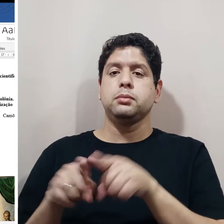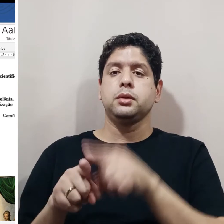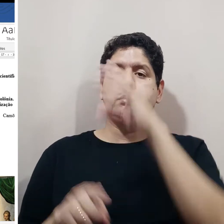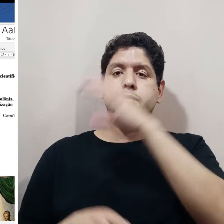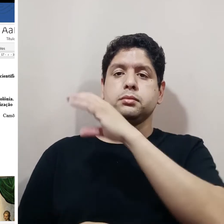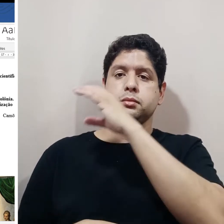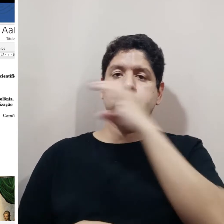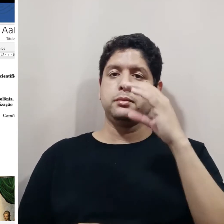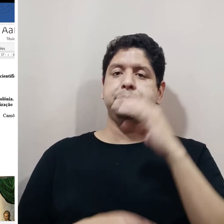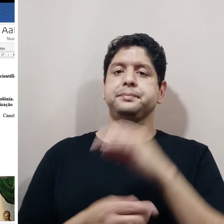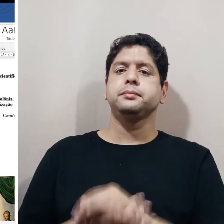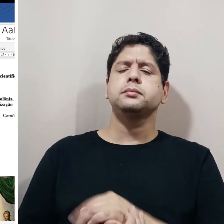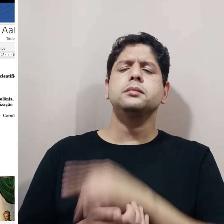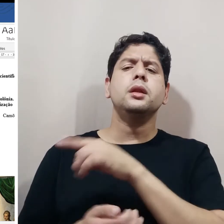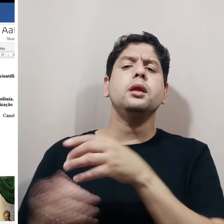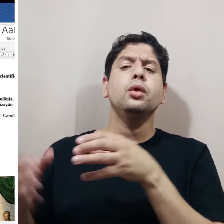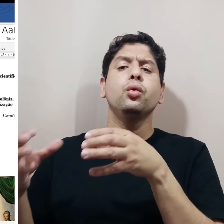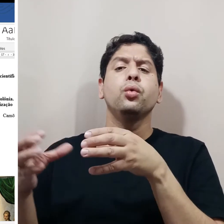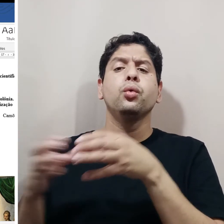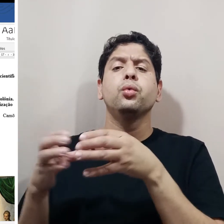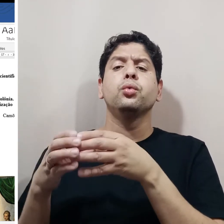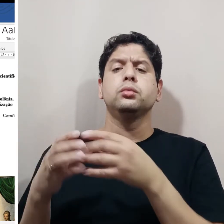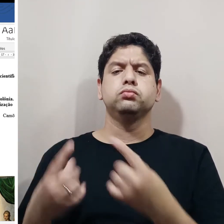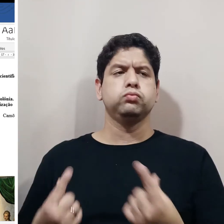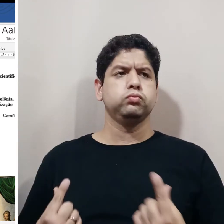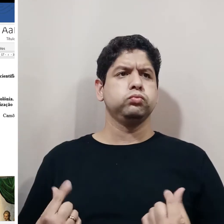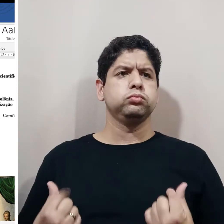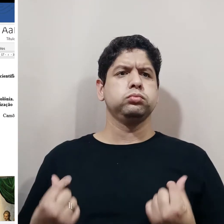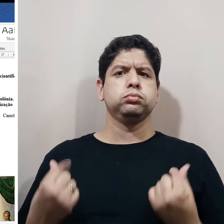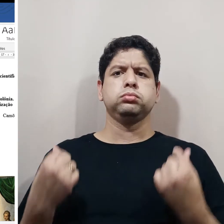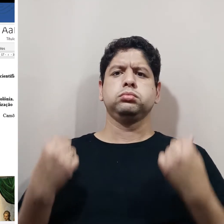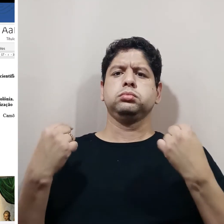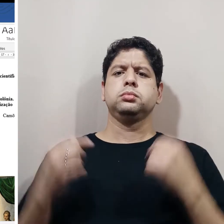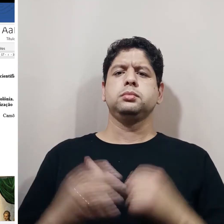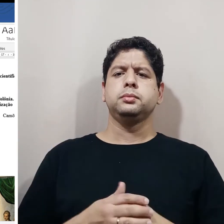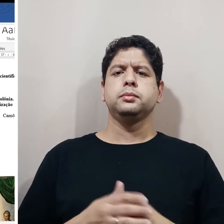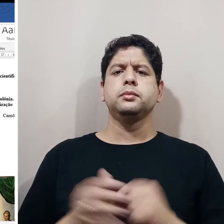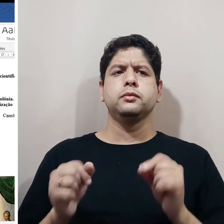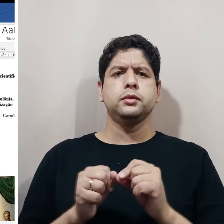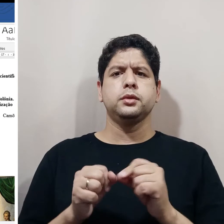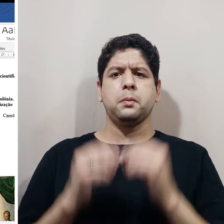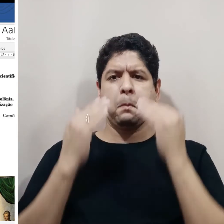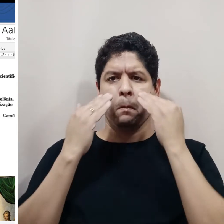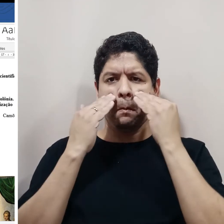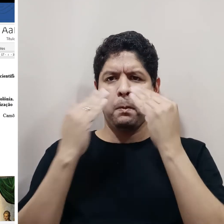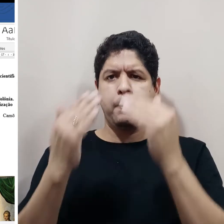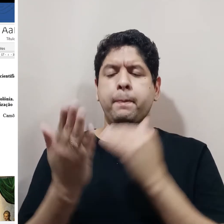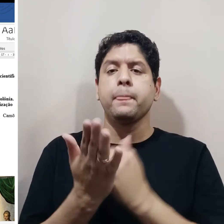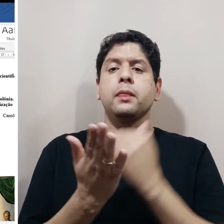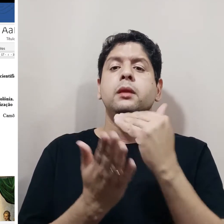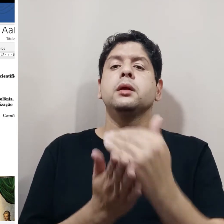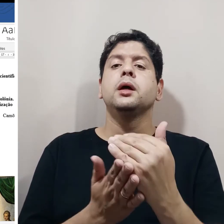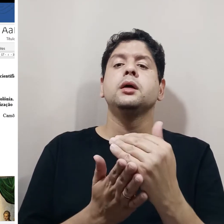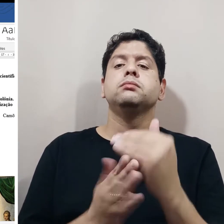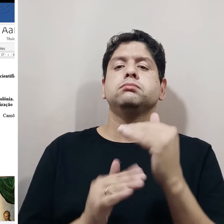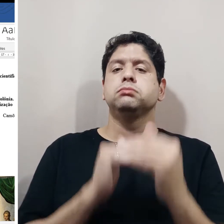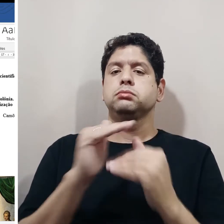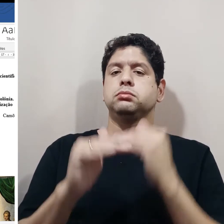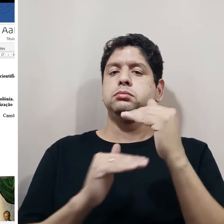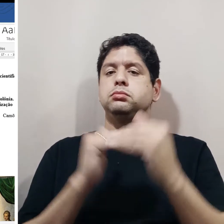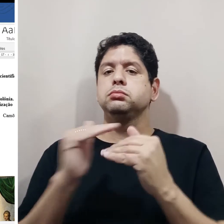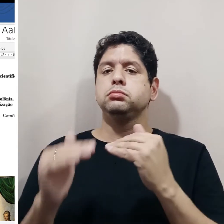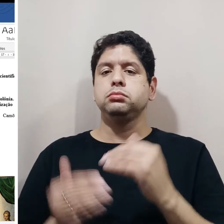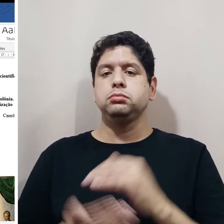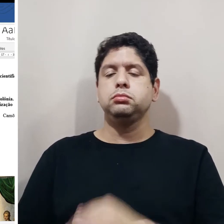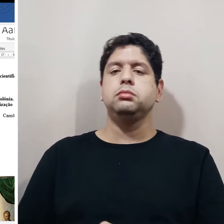também nobres, também a própria Igreja Católica, né? Então, esses mecenas, querendo, de certa forma,